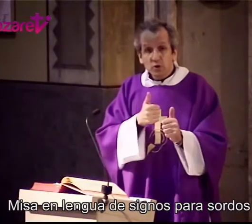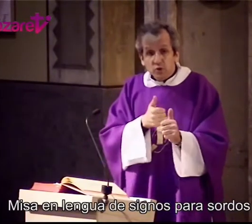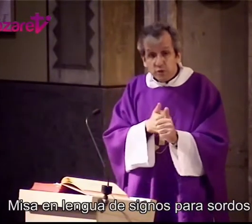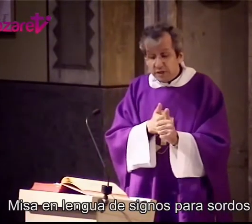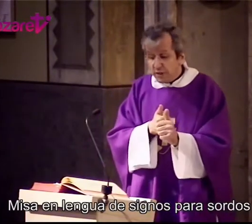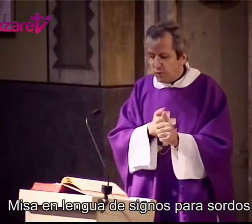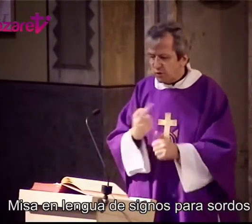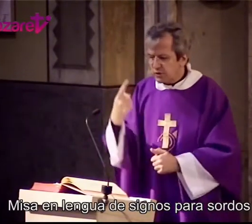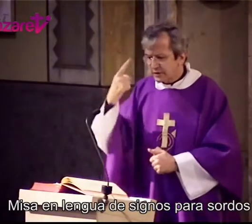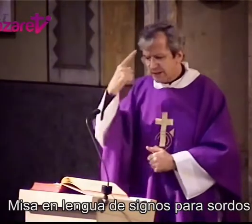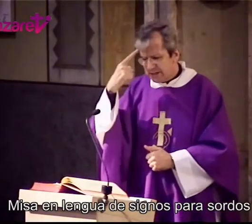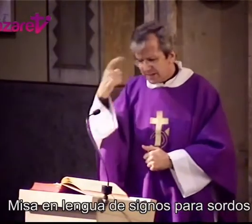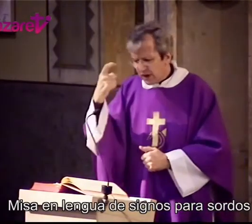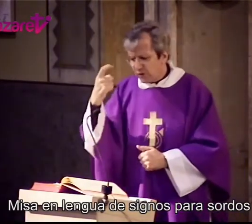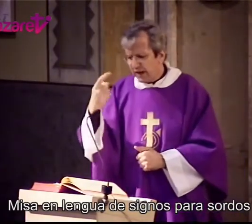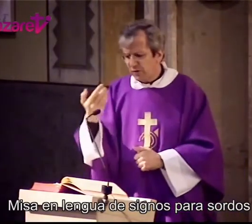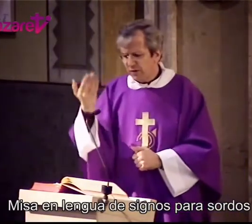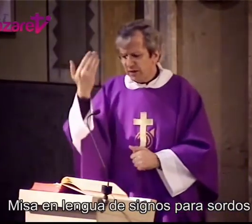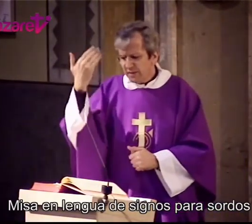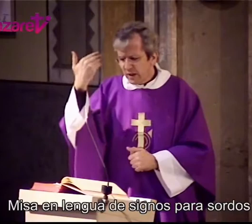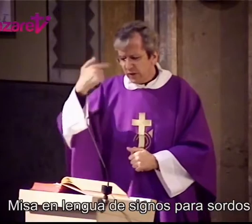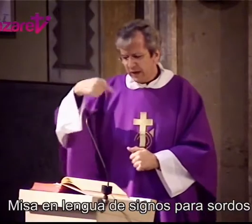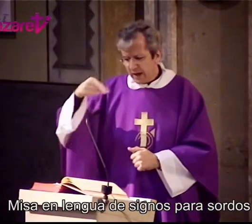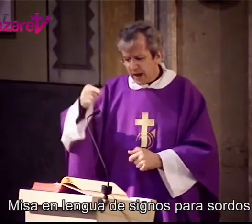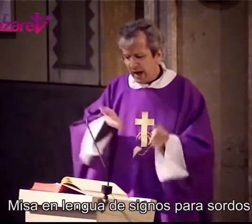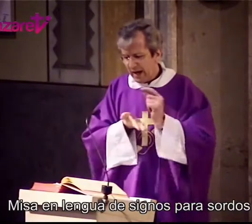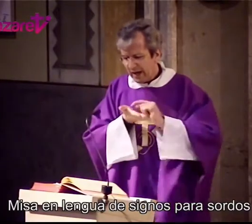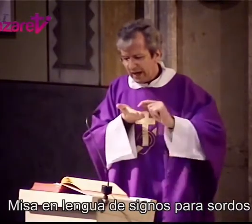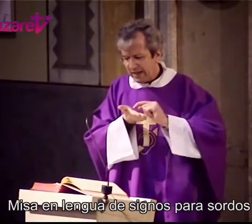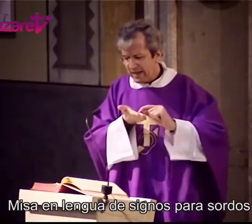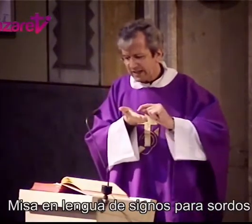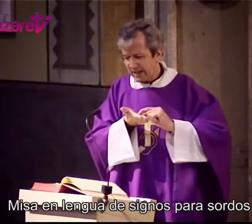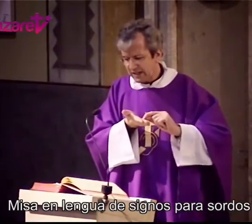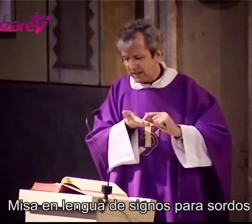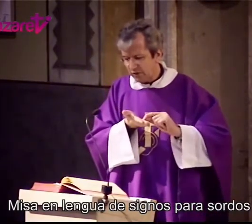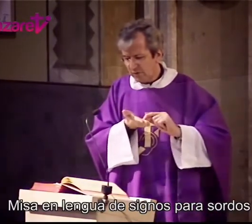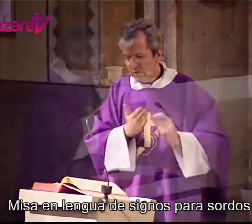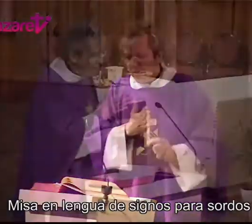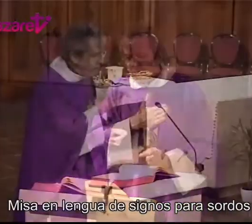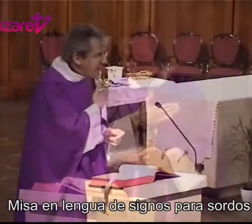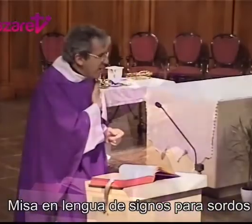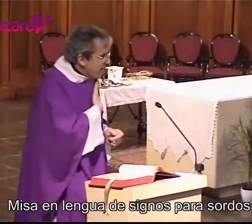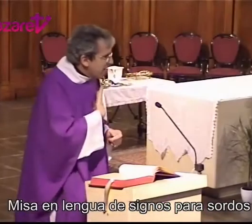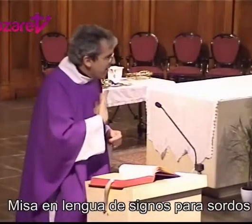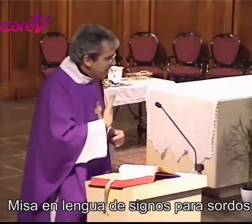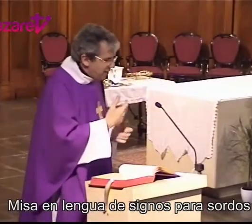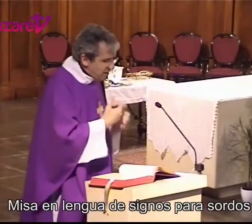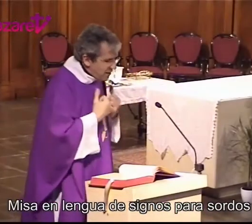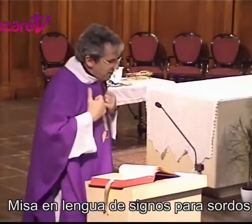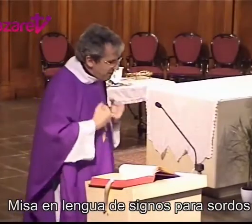Sus discípulos se acordaron de lo que ya está escrito: «El